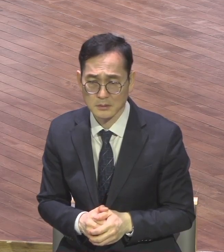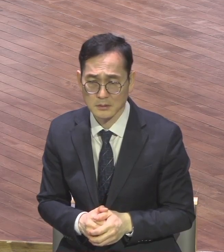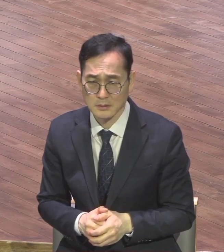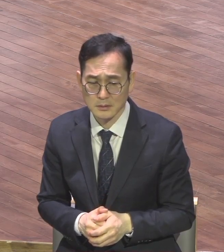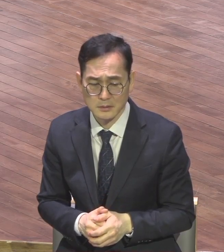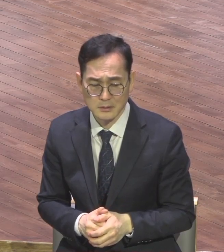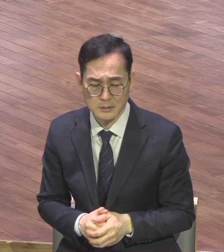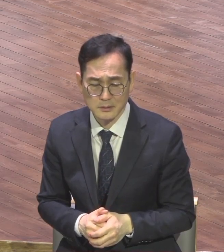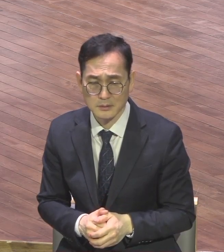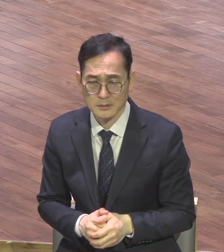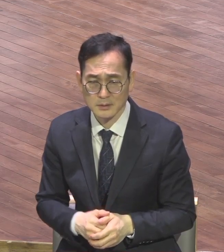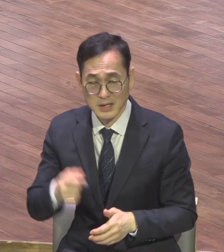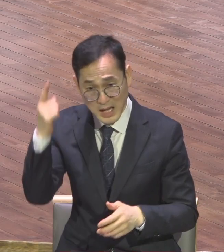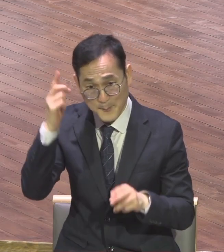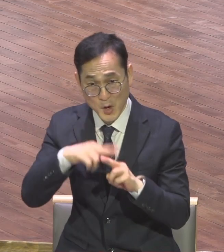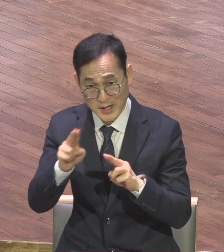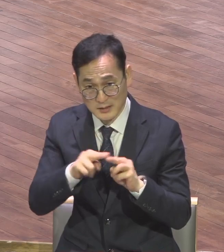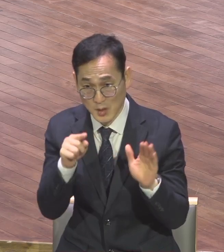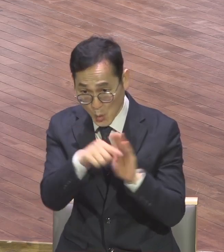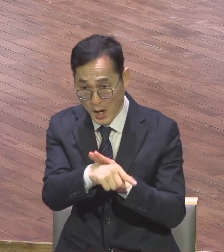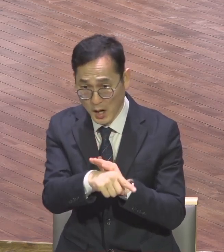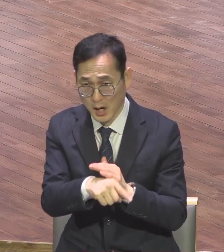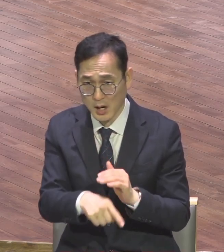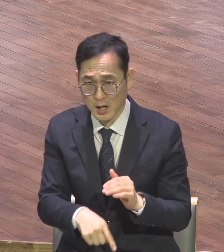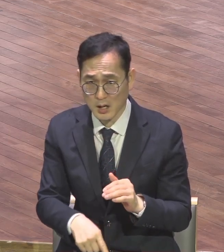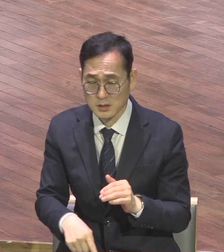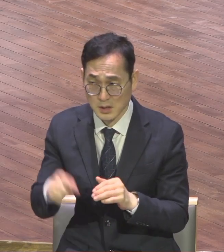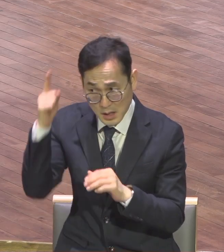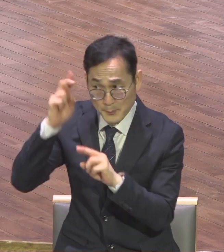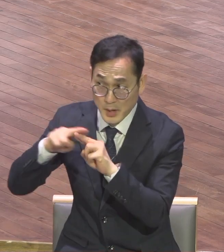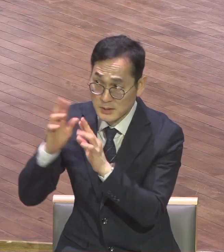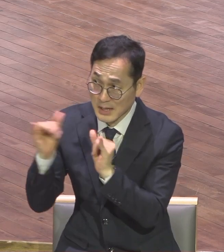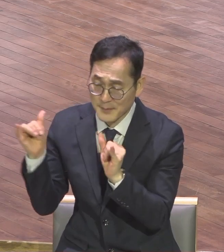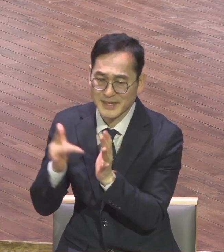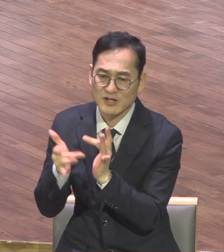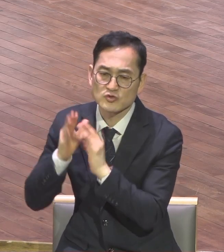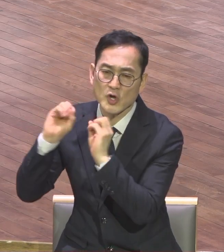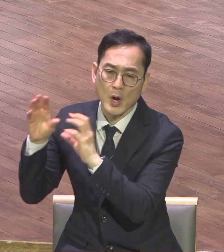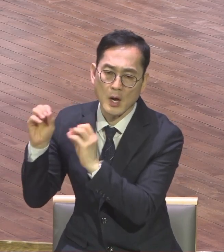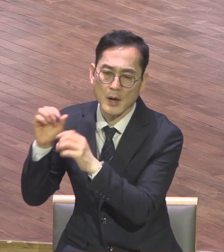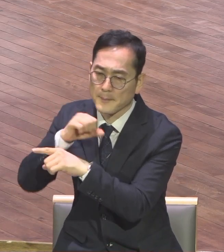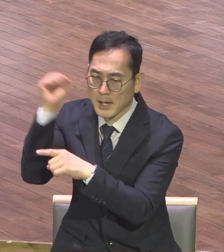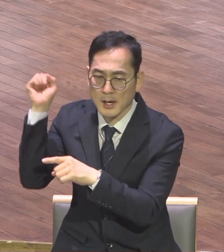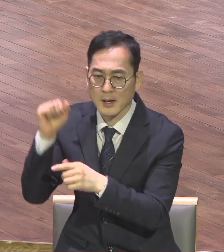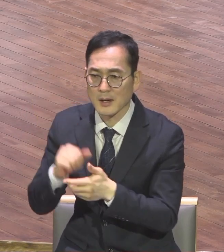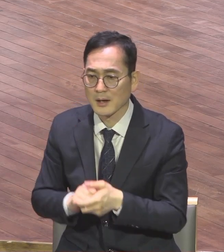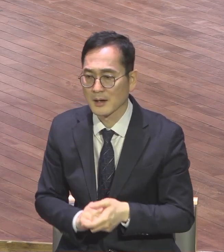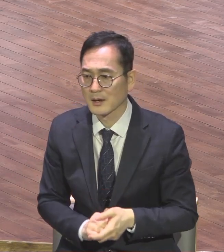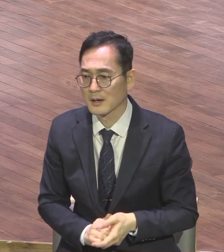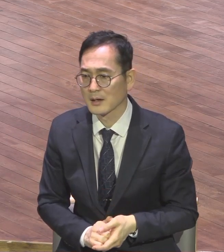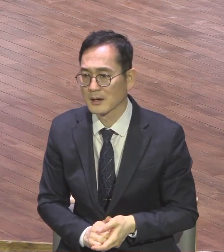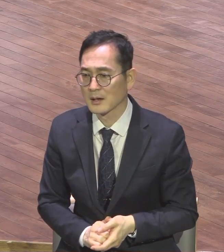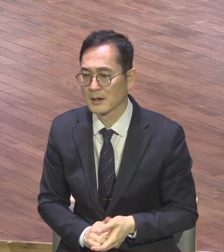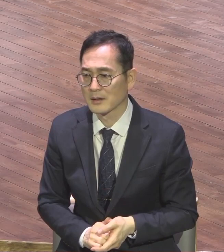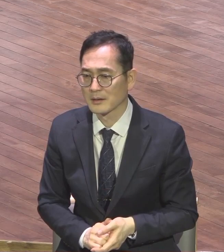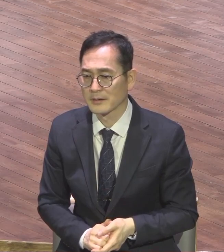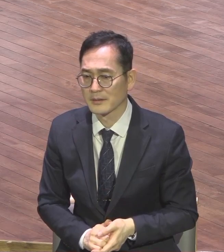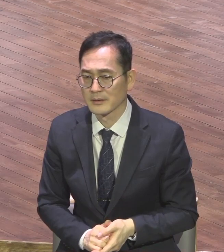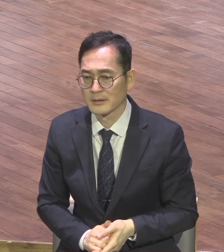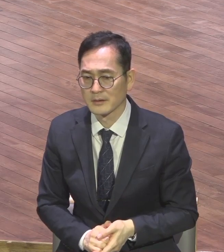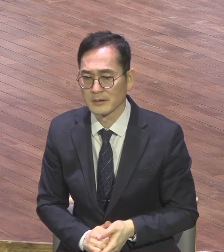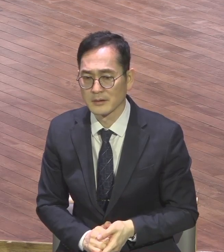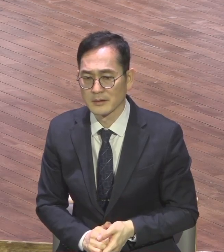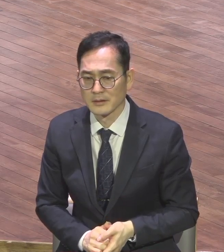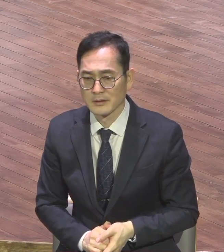미장원 영접. 그 정도가 아닙니다. 그게 신앙 양심이지. 그거는 무슨 뭐 특별한